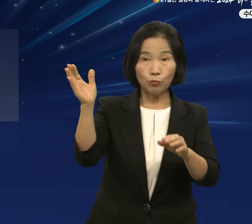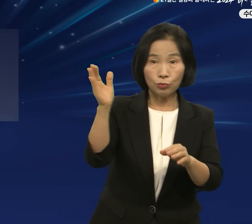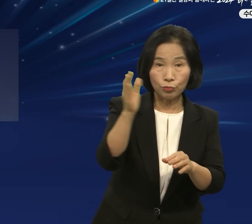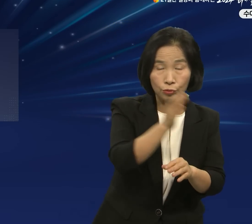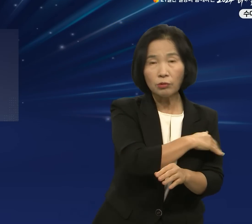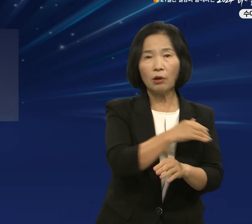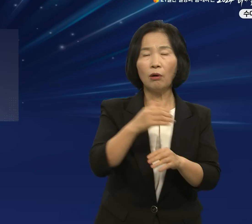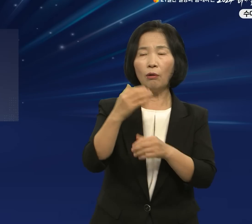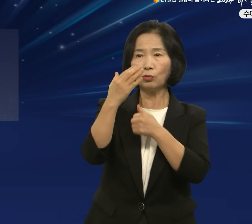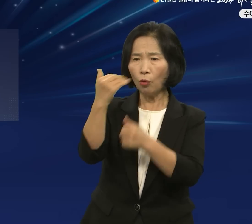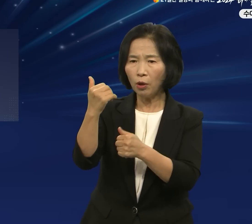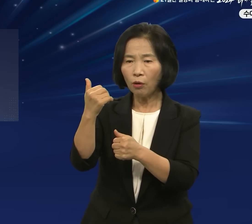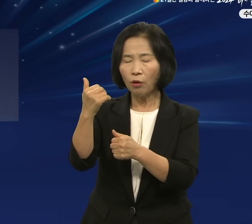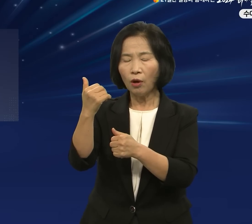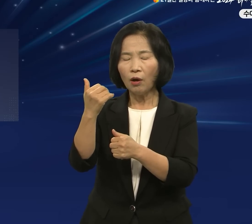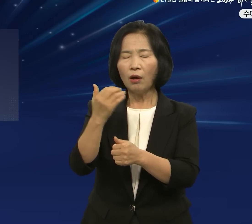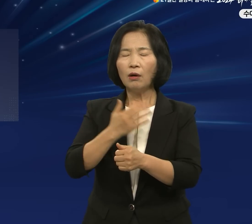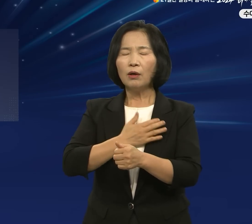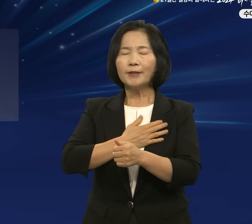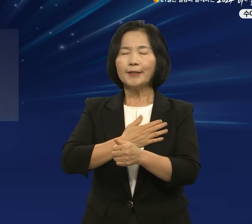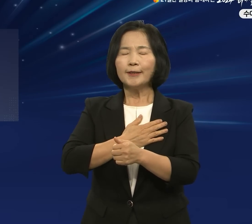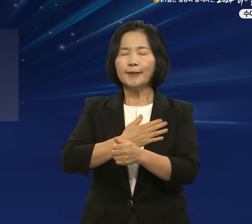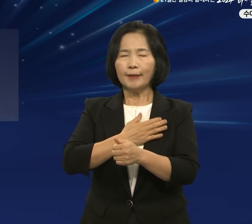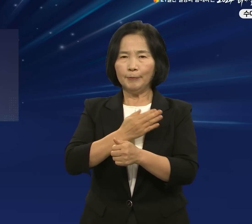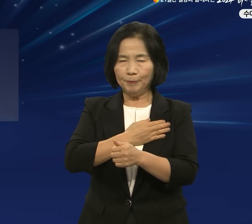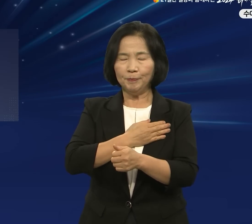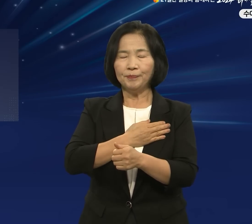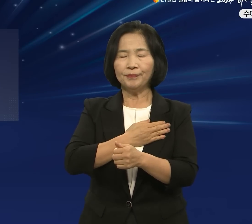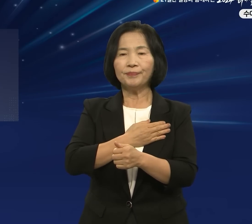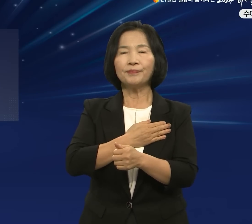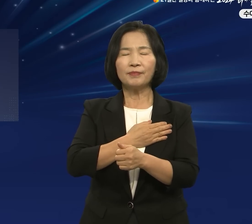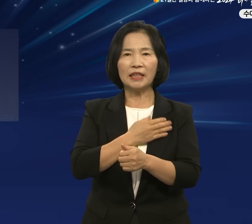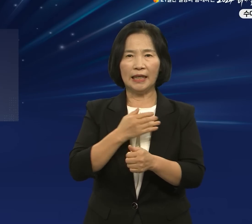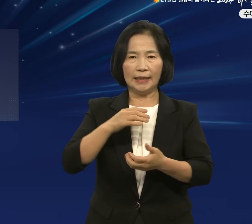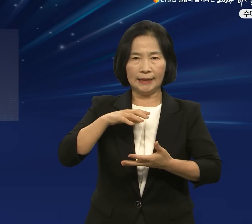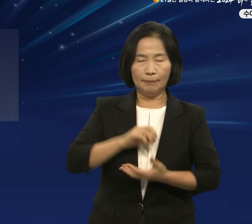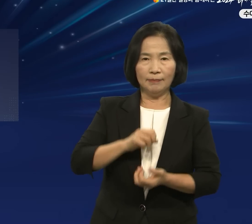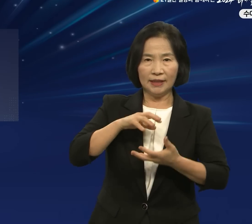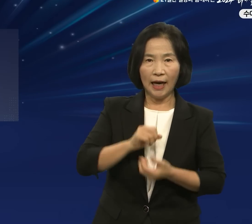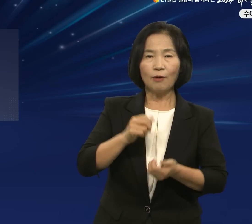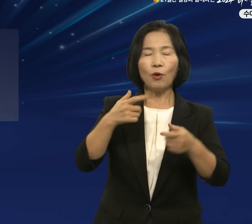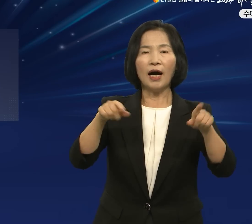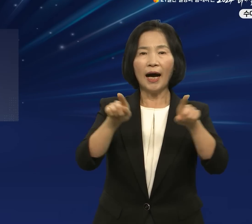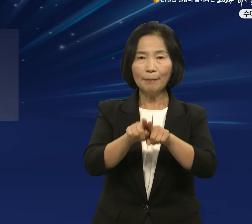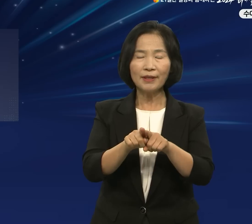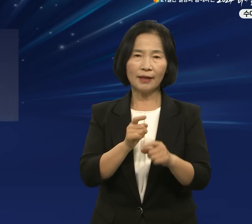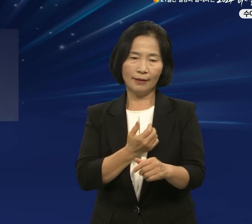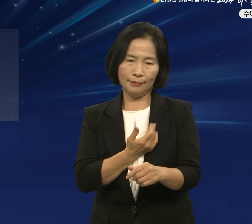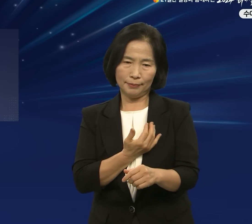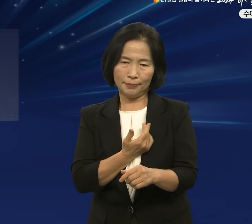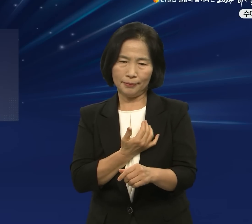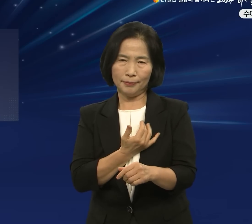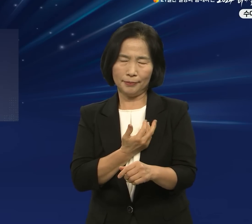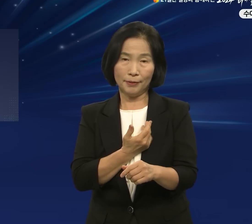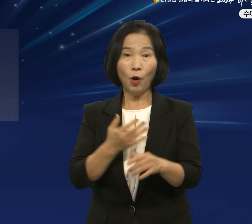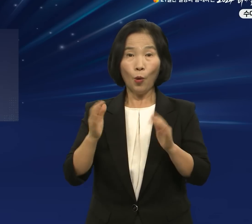소명이 제 심장에 붙었고 한 번도 제 심장과 함께 꺼진 적 없이 지금